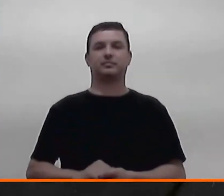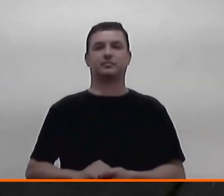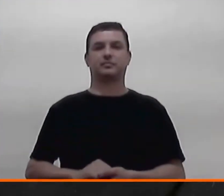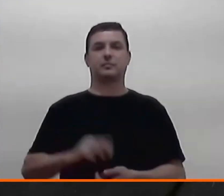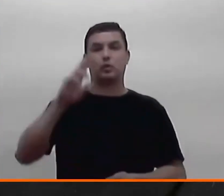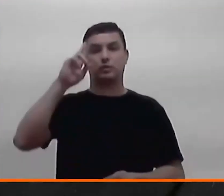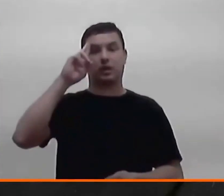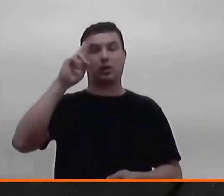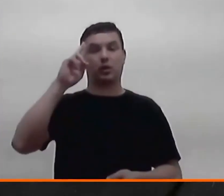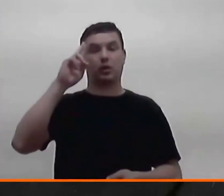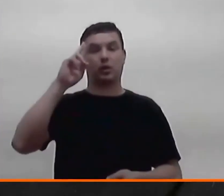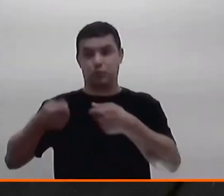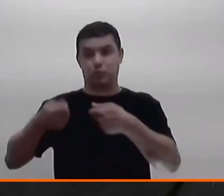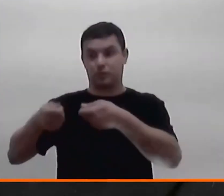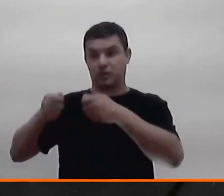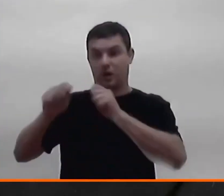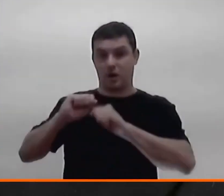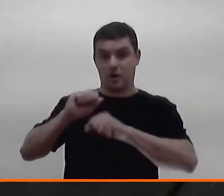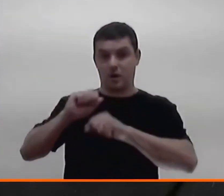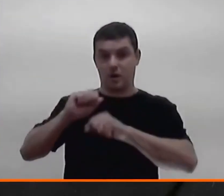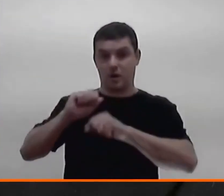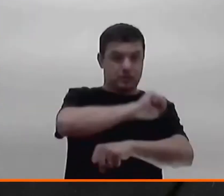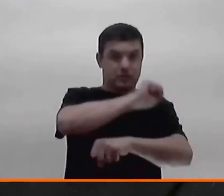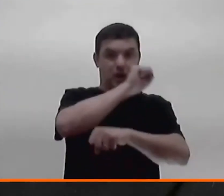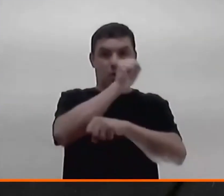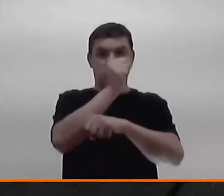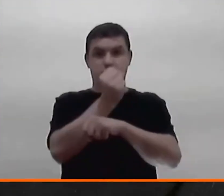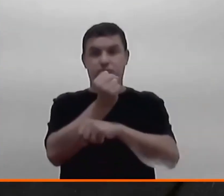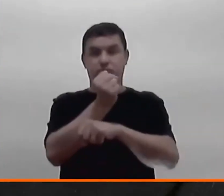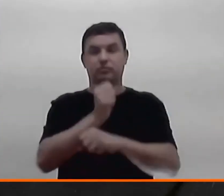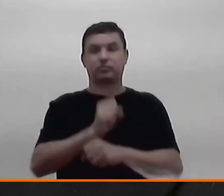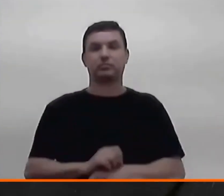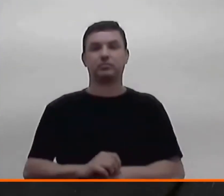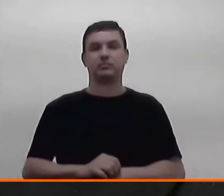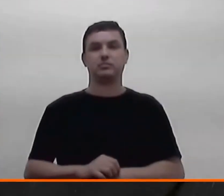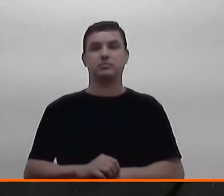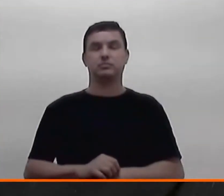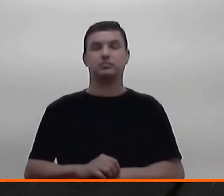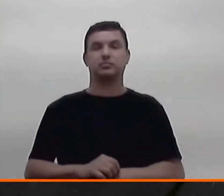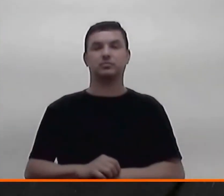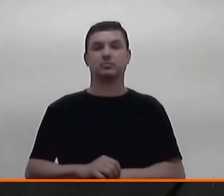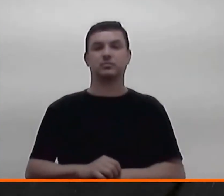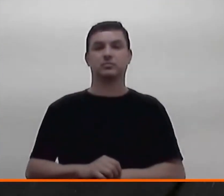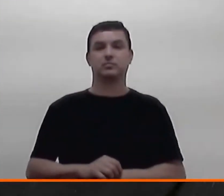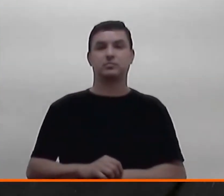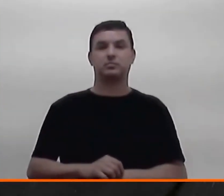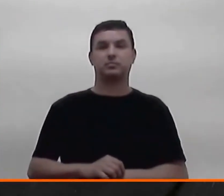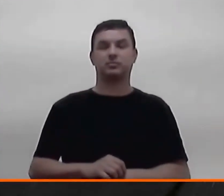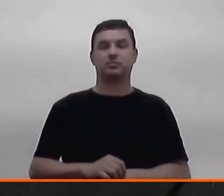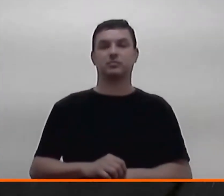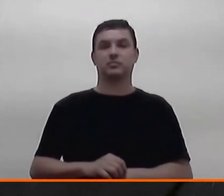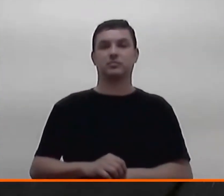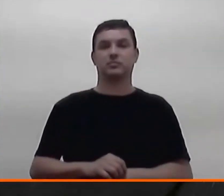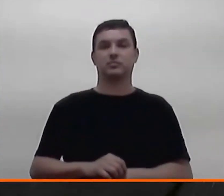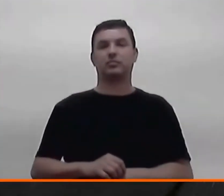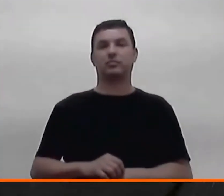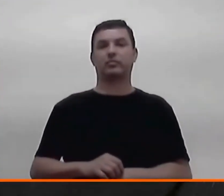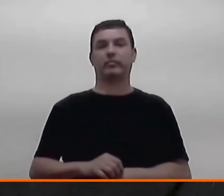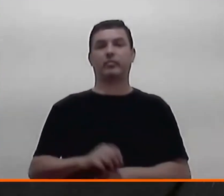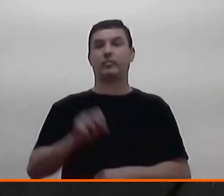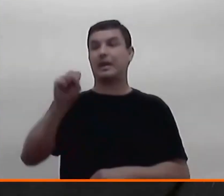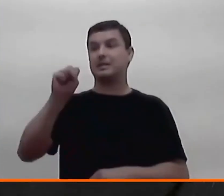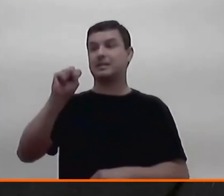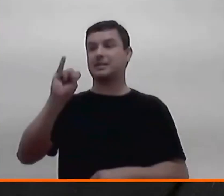de Sião, outra vez, Monte Sião. De Sião, enviará de Sião, aquele